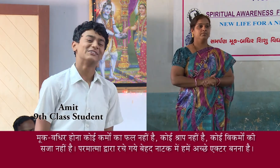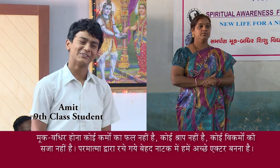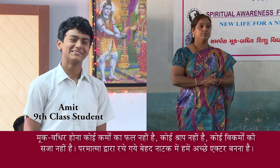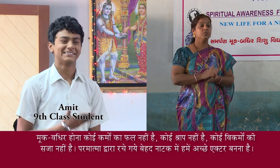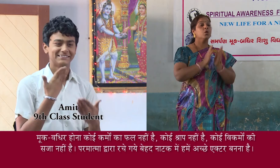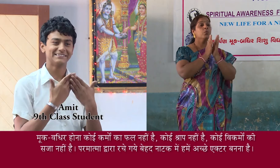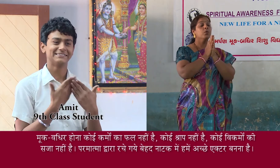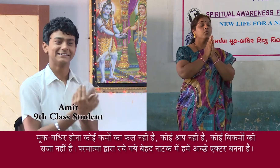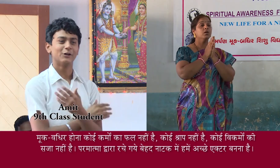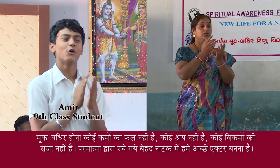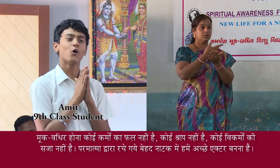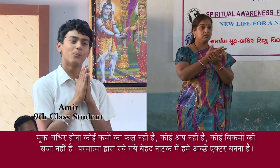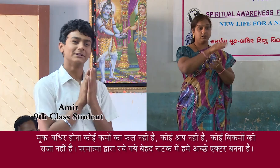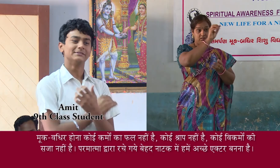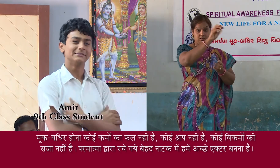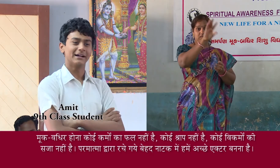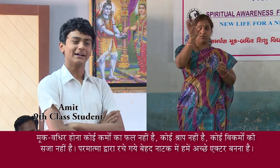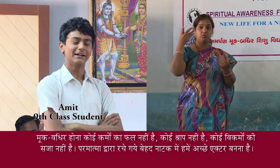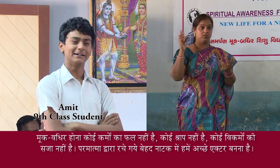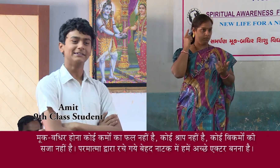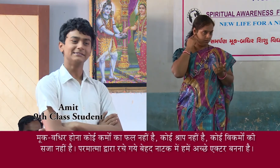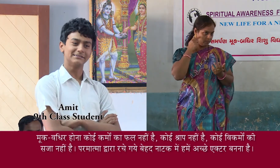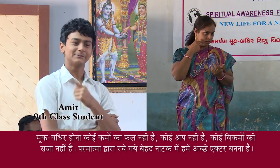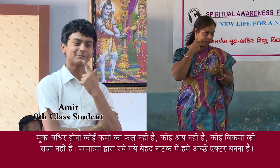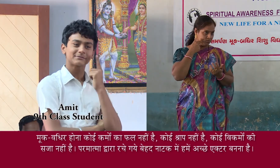परमात्मा द्वारा रचे गए बेहद नाटक में